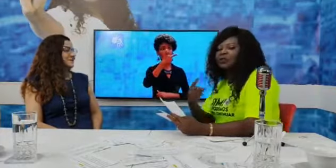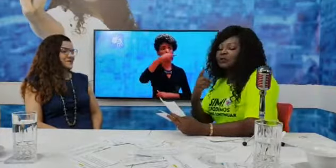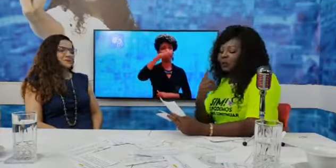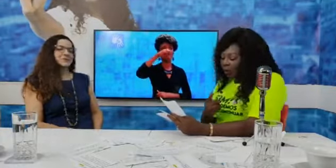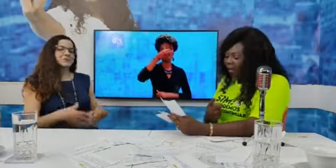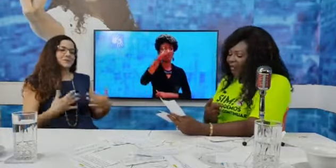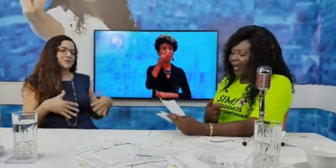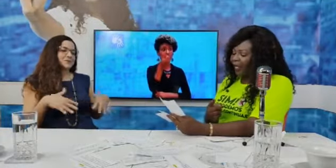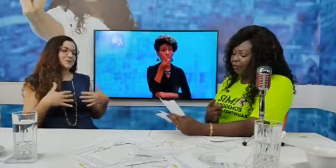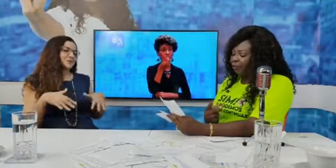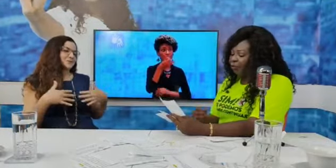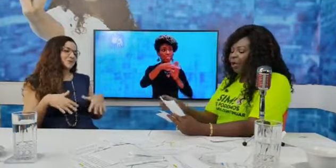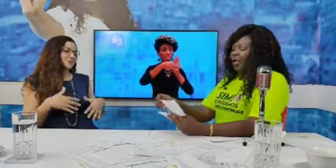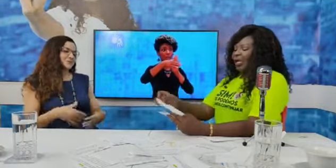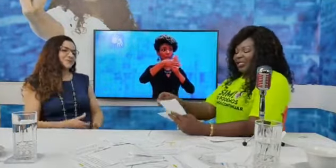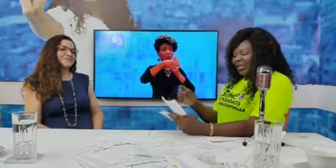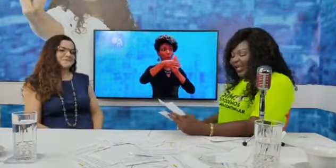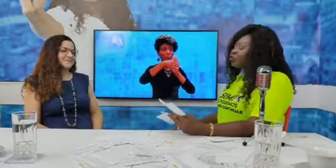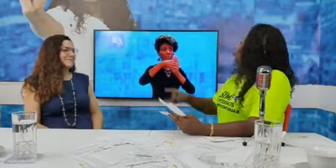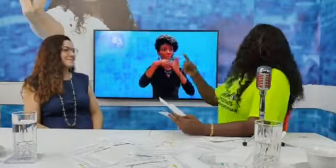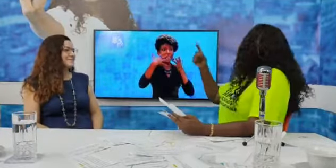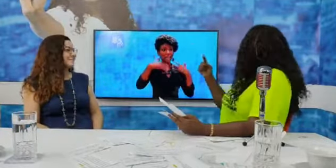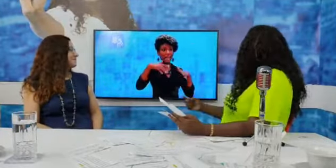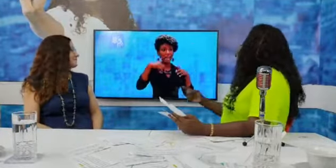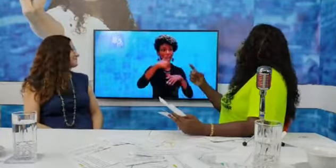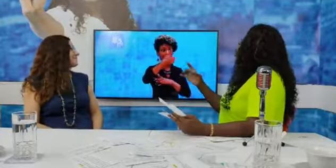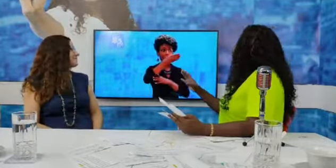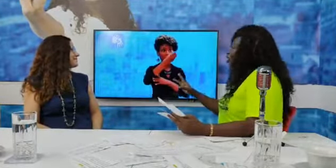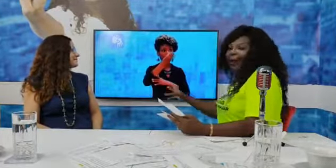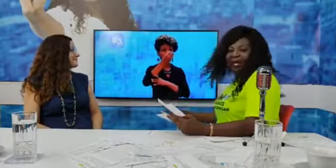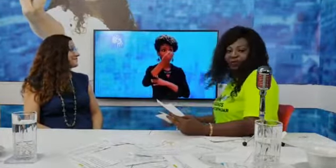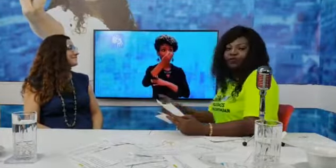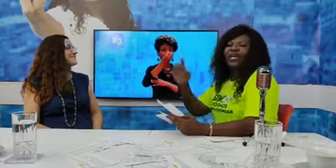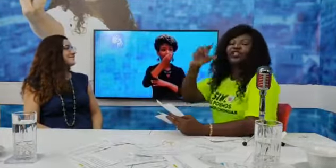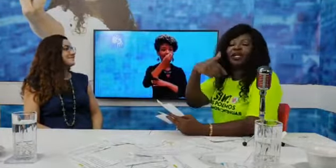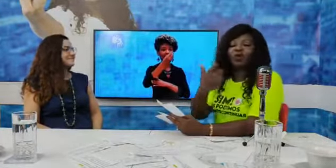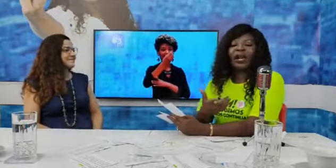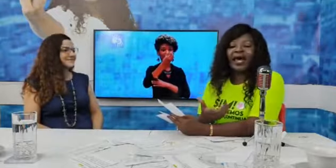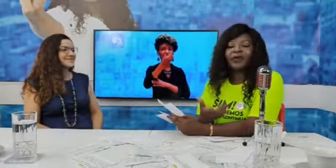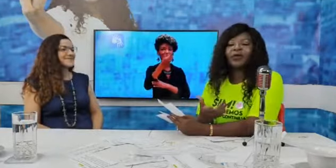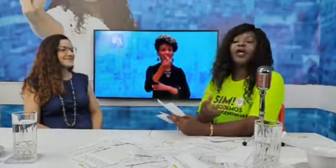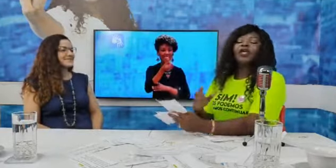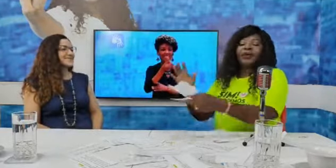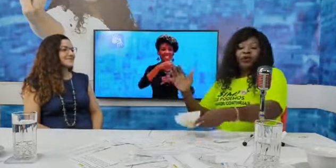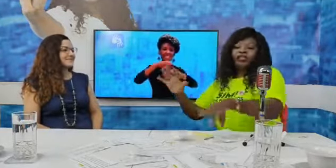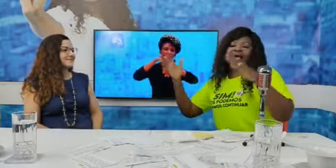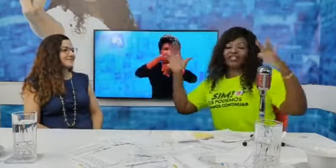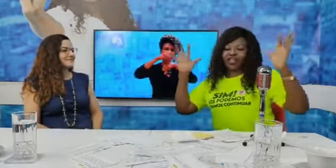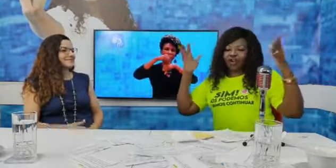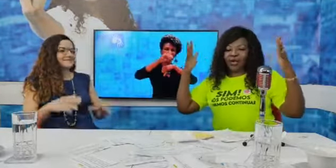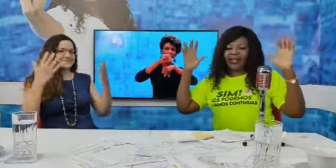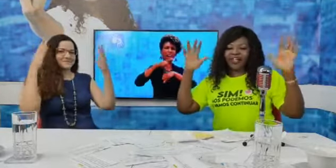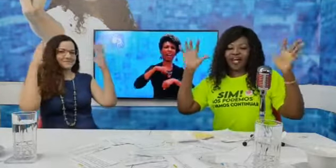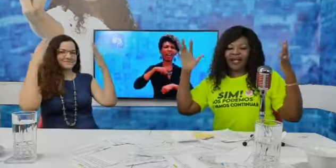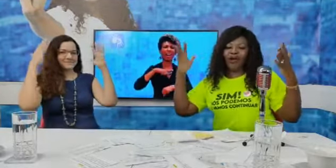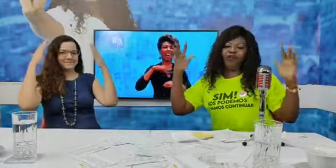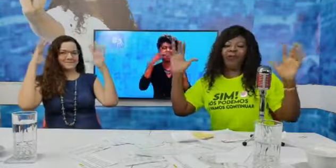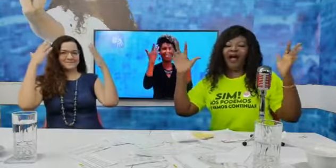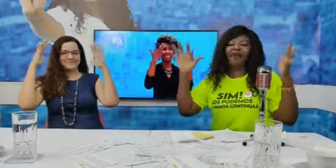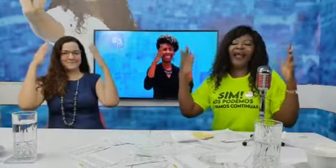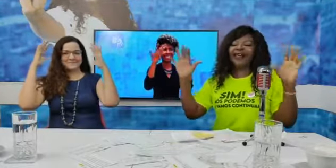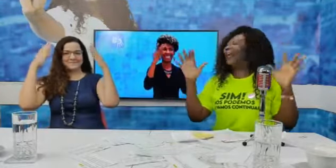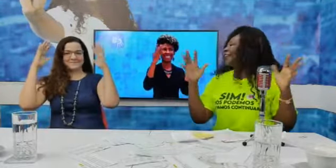296 comentários, 106 compartilhamentos, deixando claro que muita gente, olha, deixa aqui